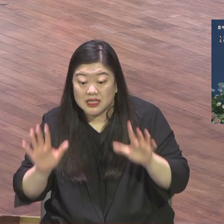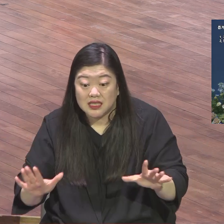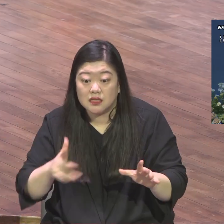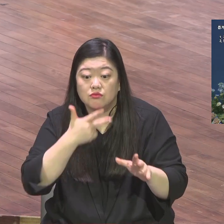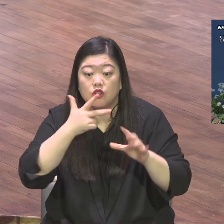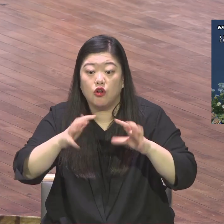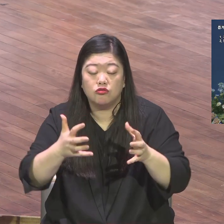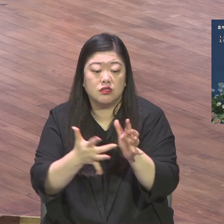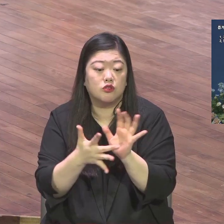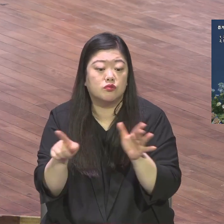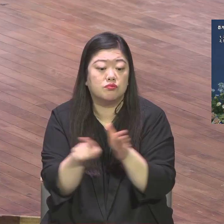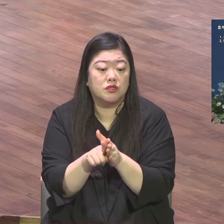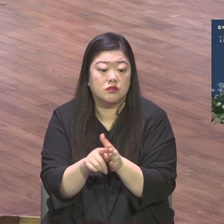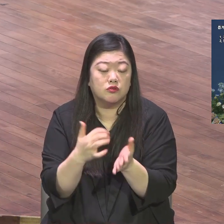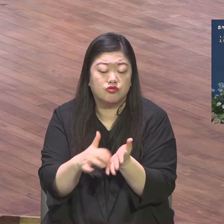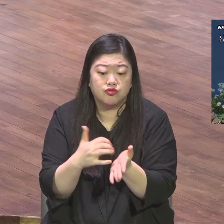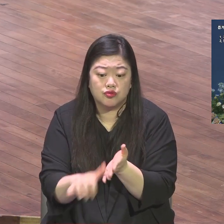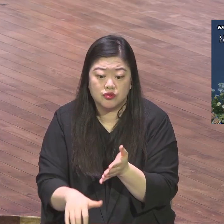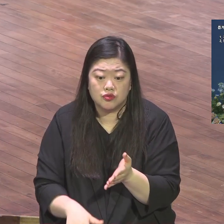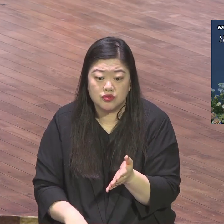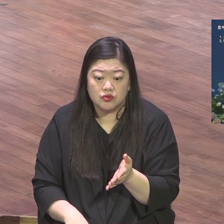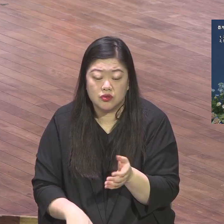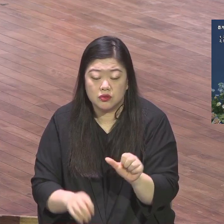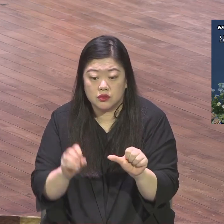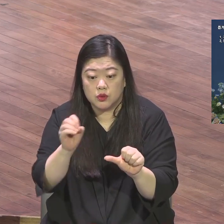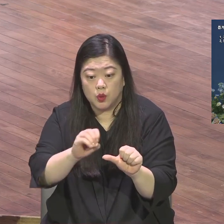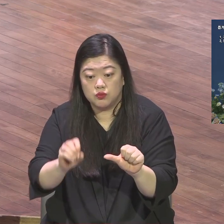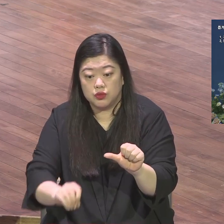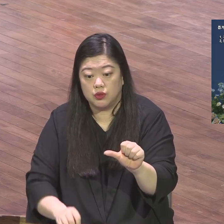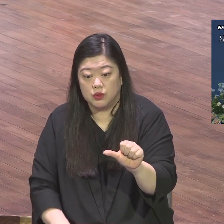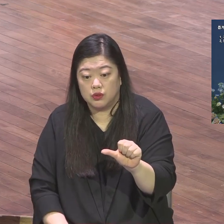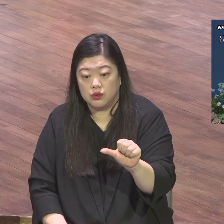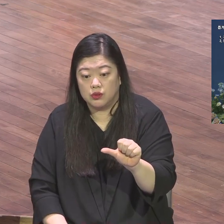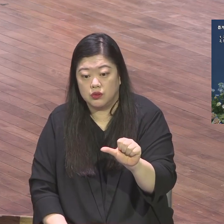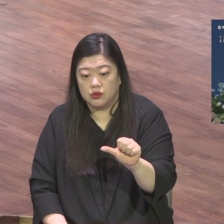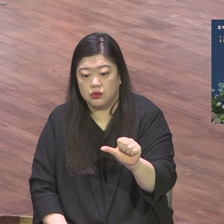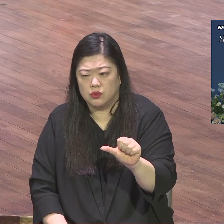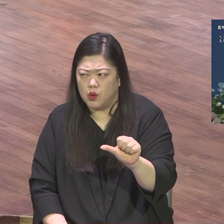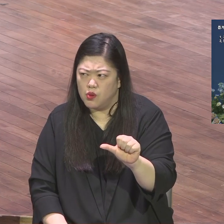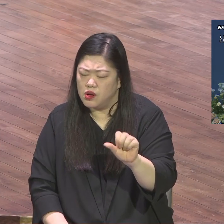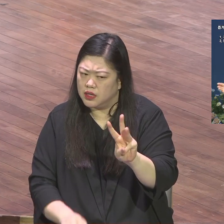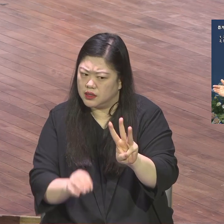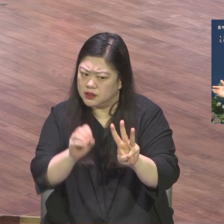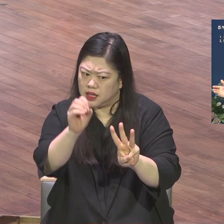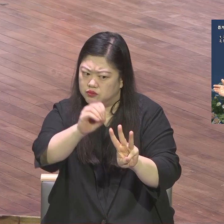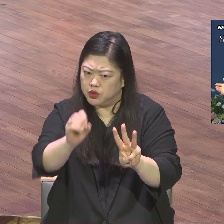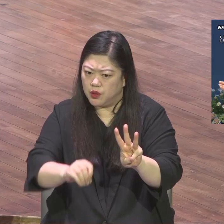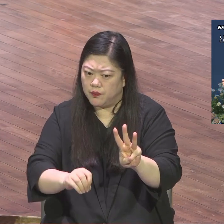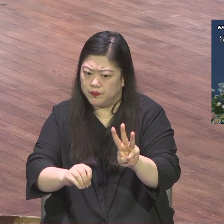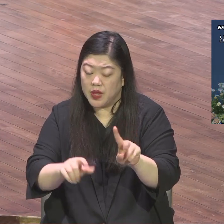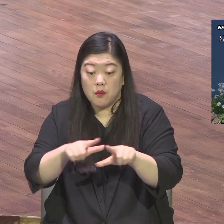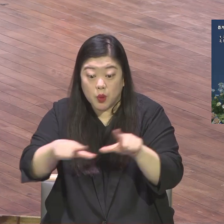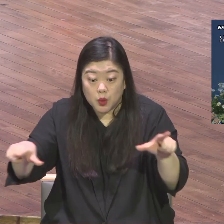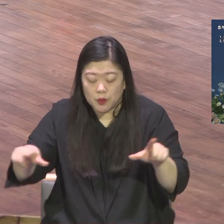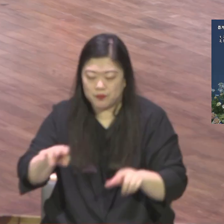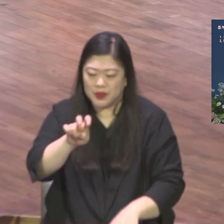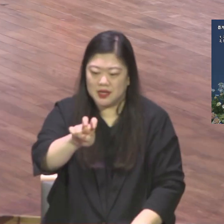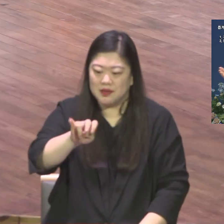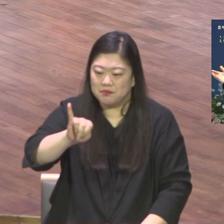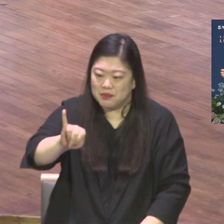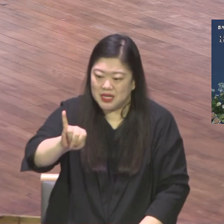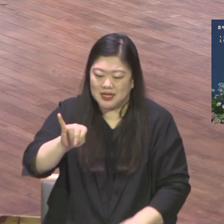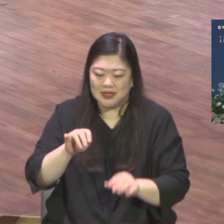5% 심지어 통계 3%나 3%는 5% 미만을 미전도 종족이라 그러거든요. 저